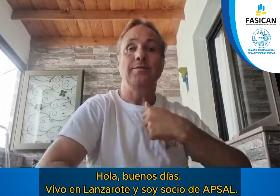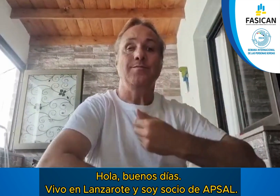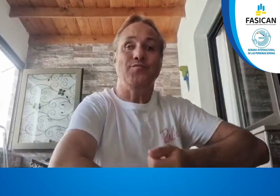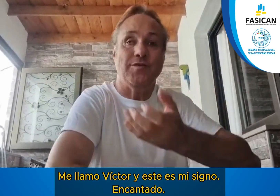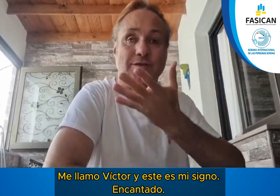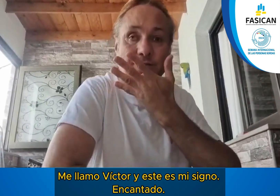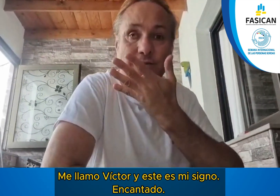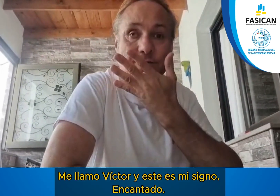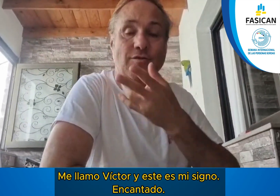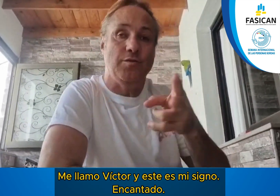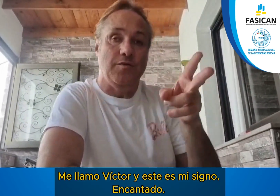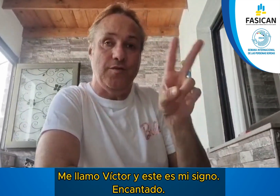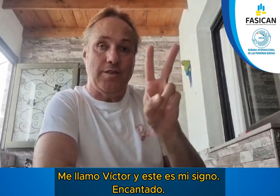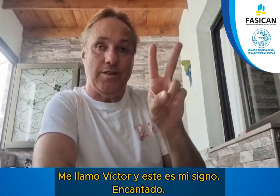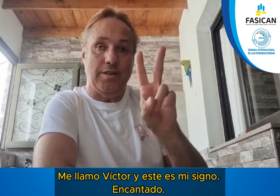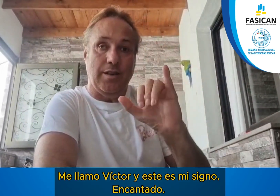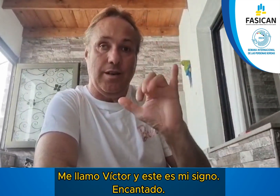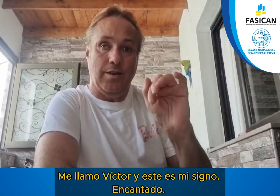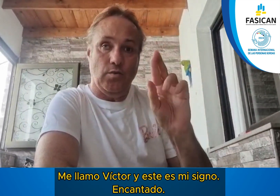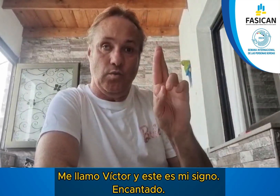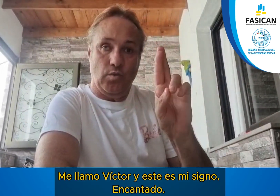Me llamo Víctor y este es mi signo.